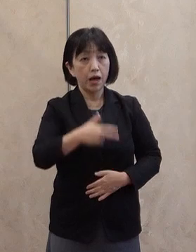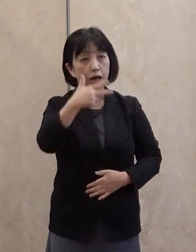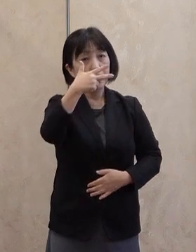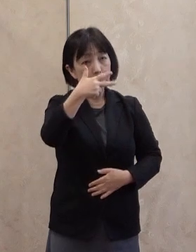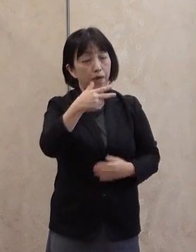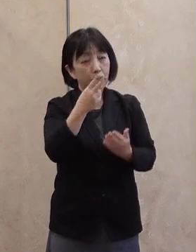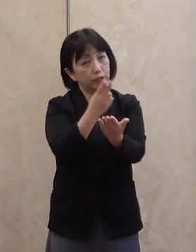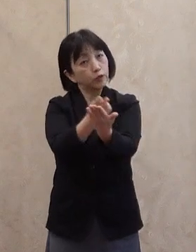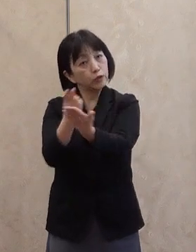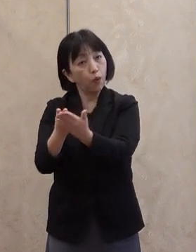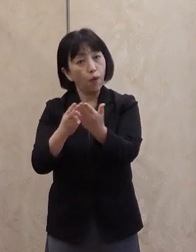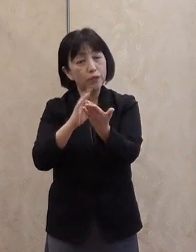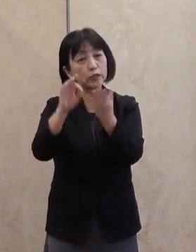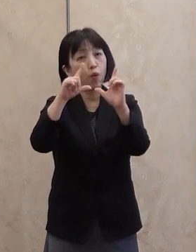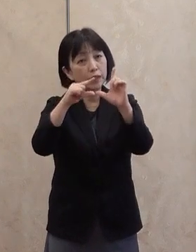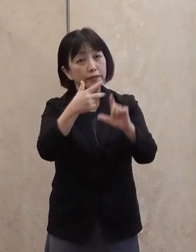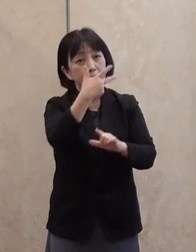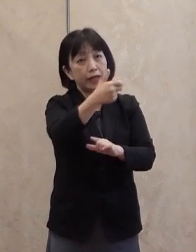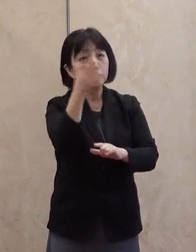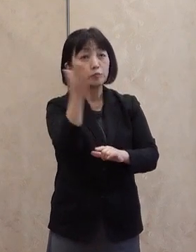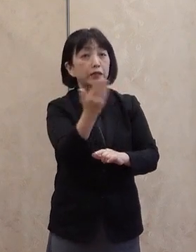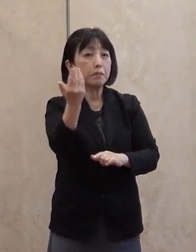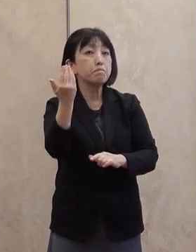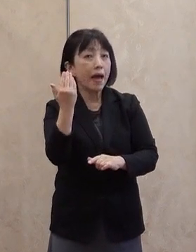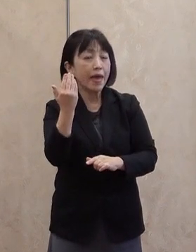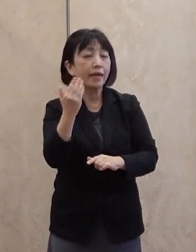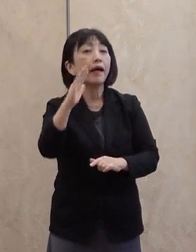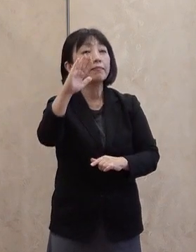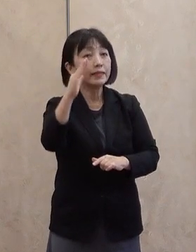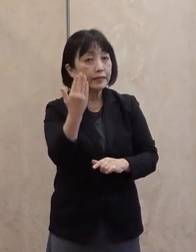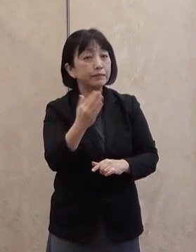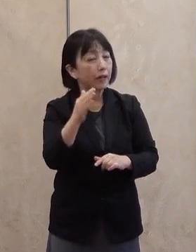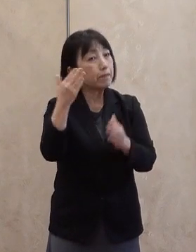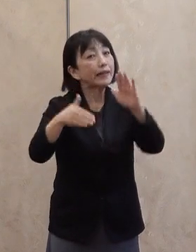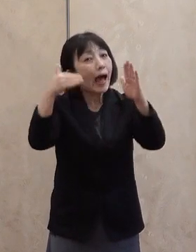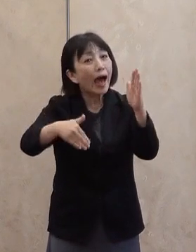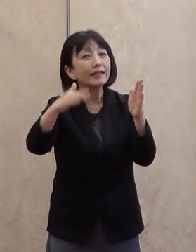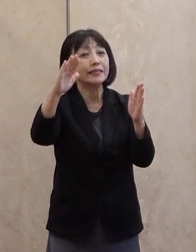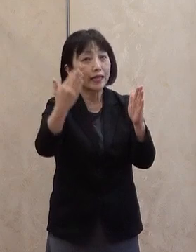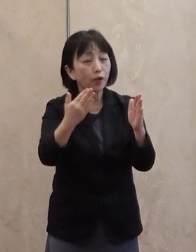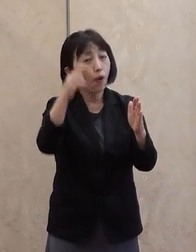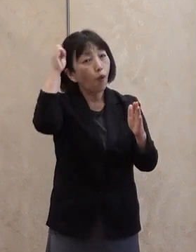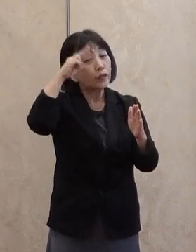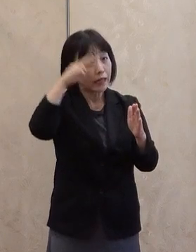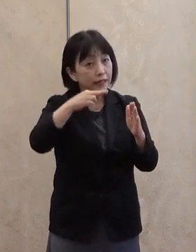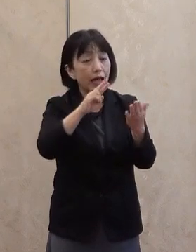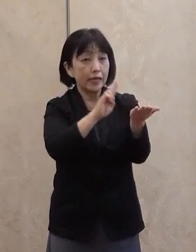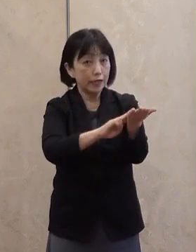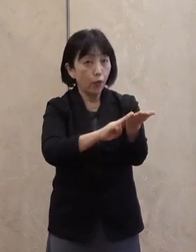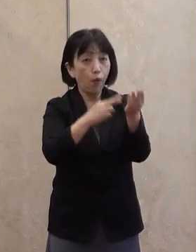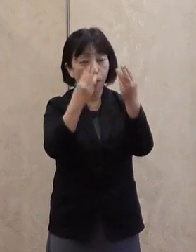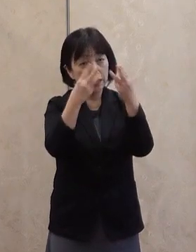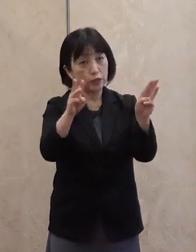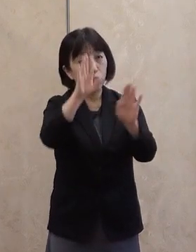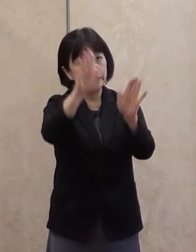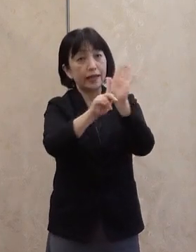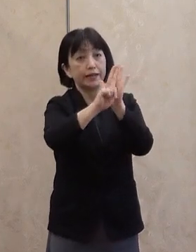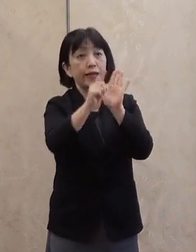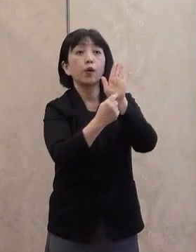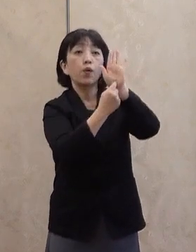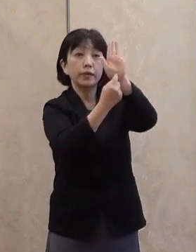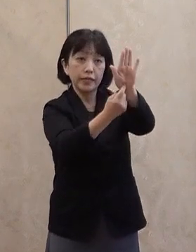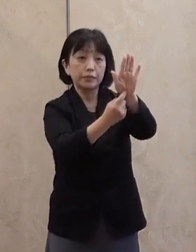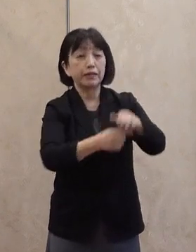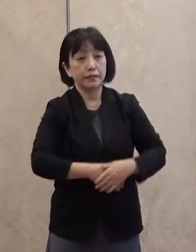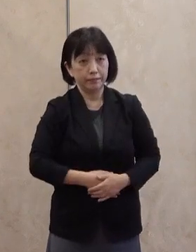70% 前ではありますが、大阪において医療非常事態宣言を発達をいたします。合わせて大阪